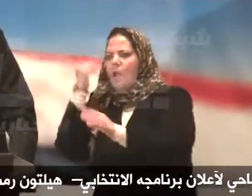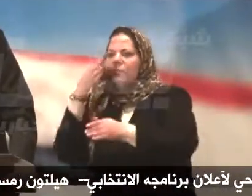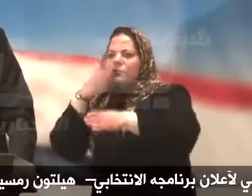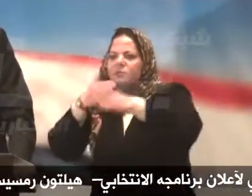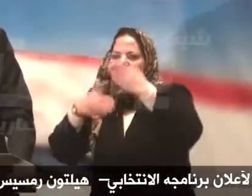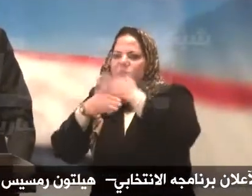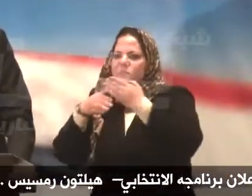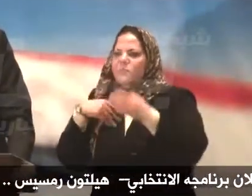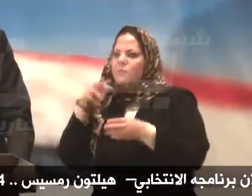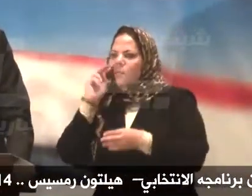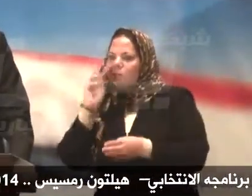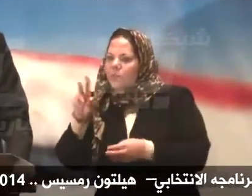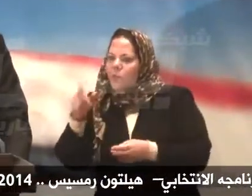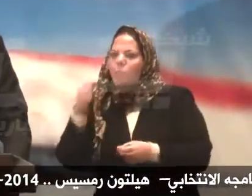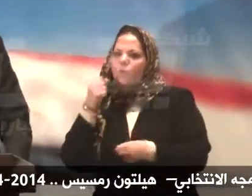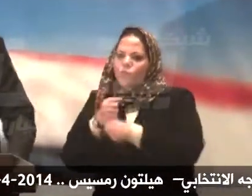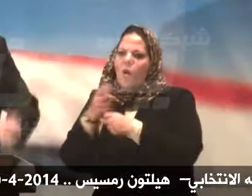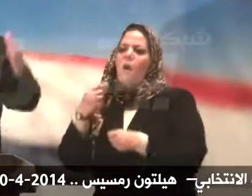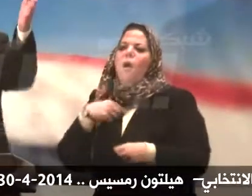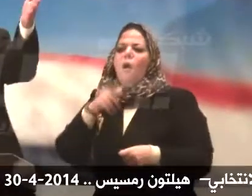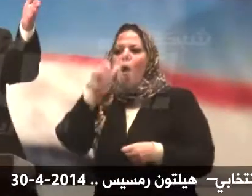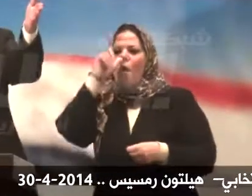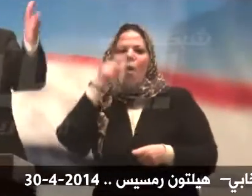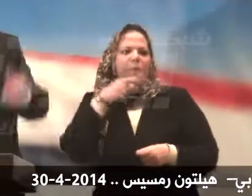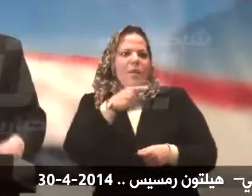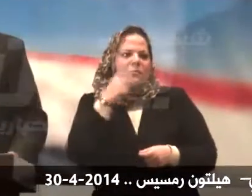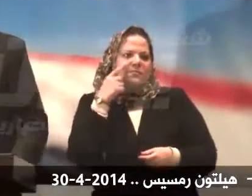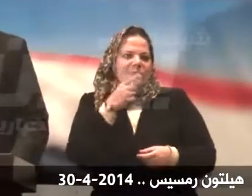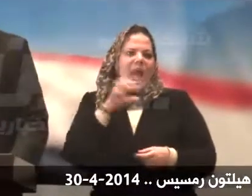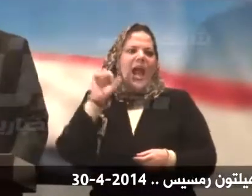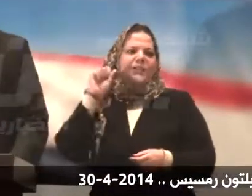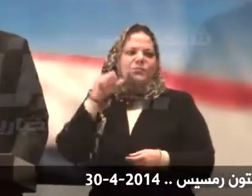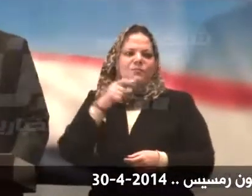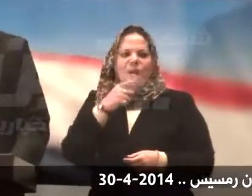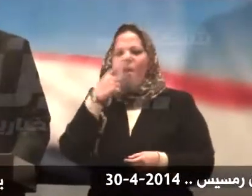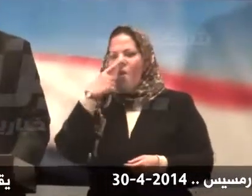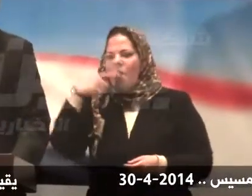تأسيسه وبفخر بذلك حزب الكرامة مهندس محمد سامي،